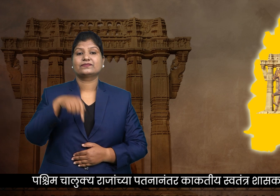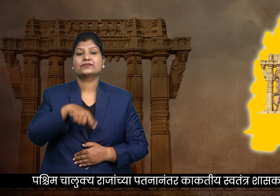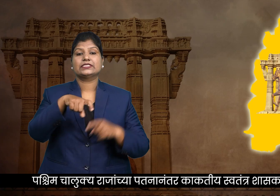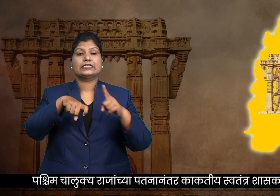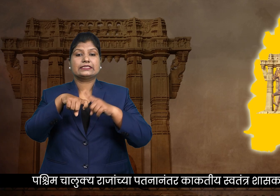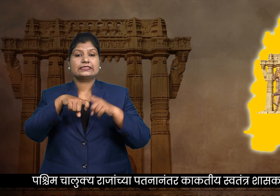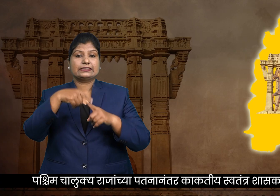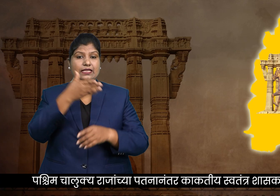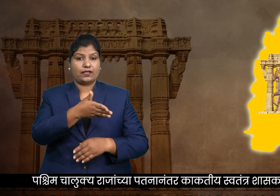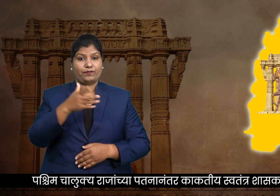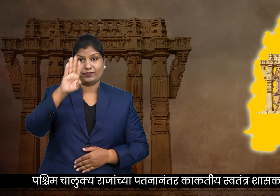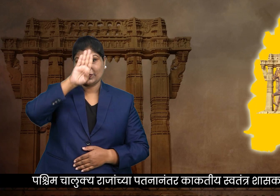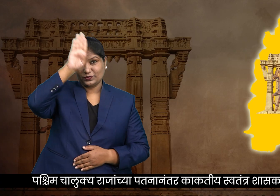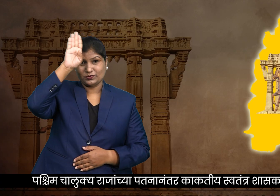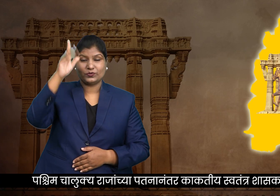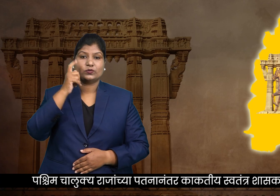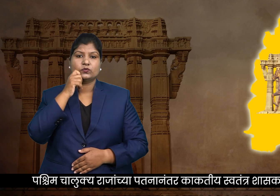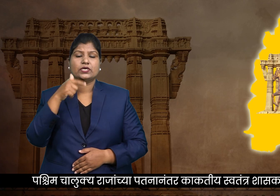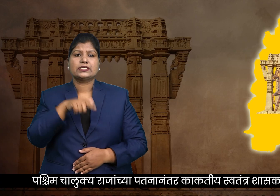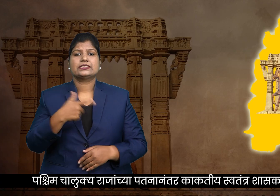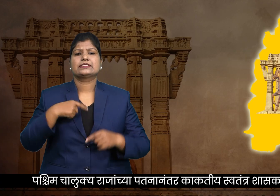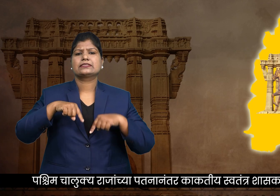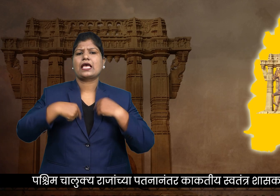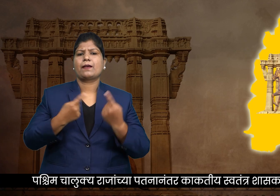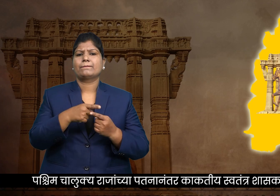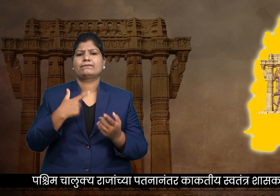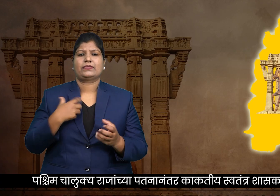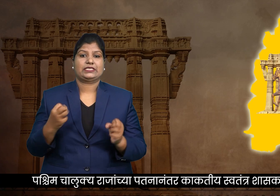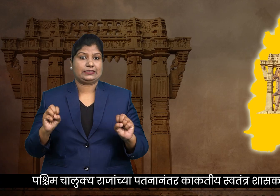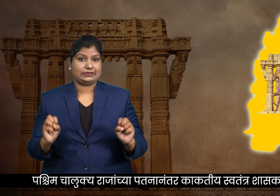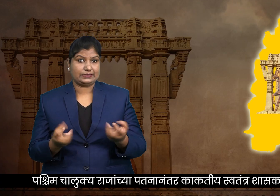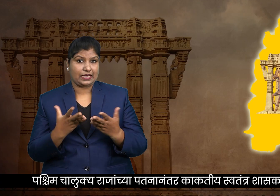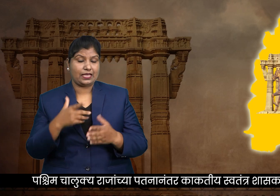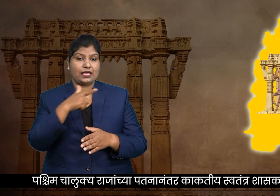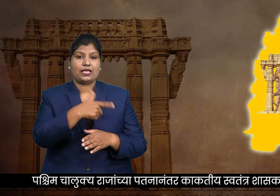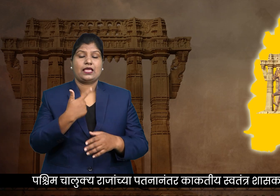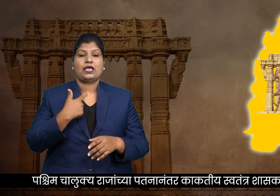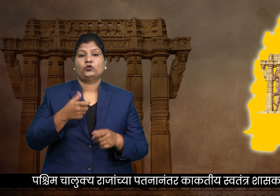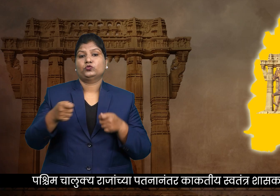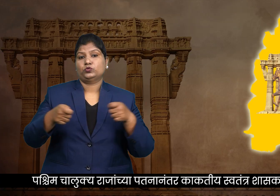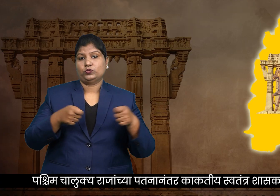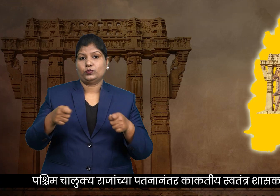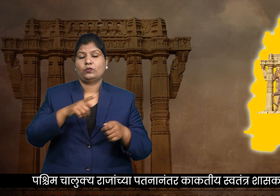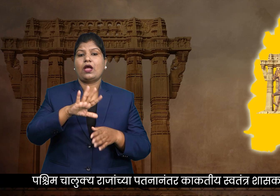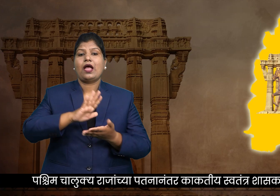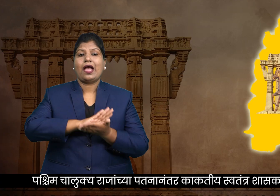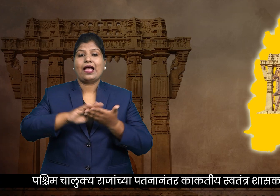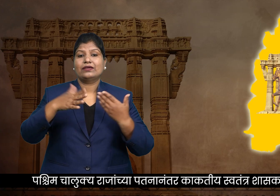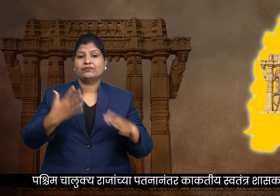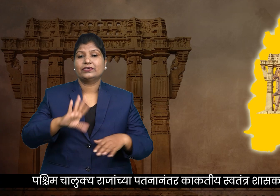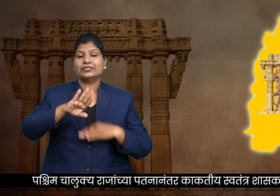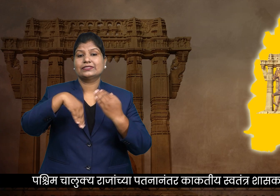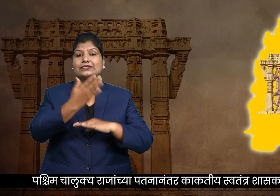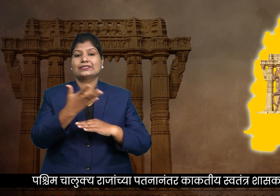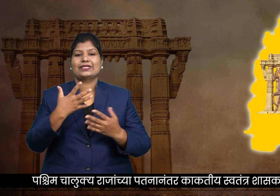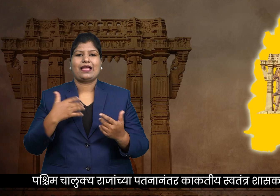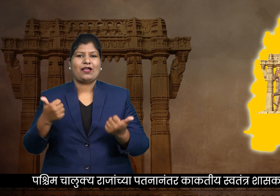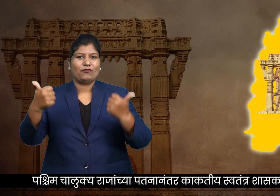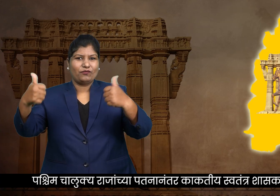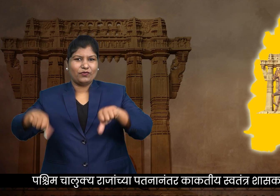पश्चिम चालुक्य राज्यांच्या पतनानंतर काकतीय स्वतंत्र शासन म्हणून उदयास